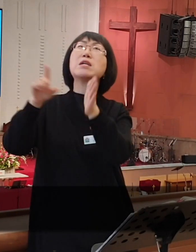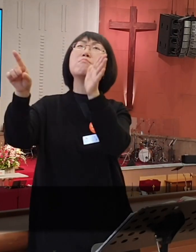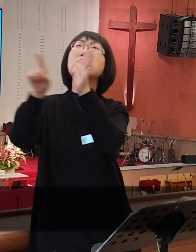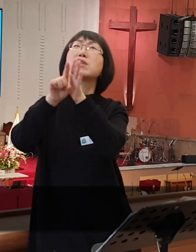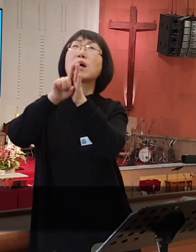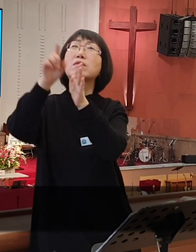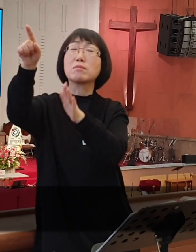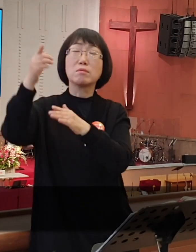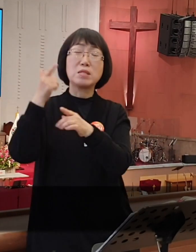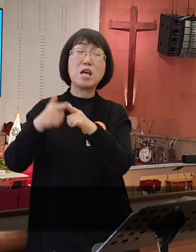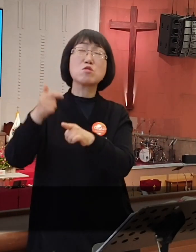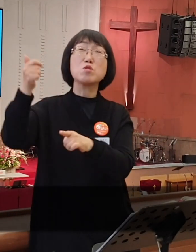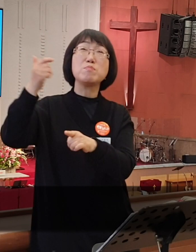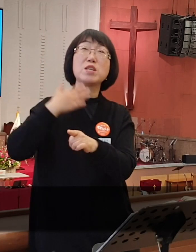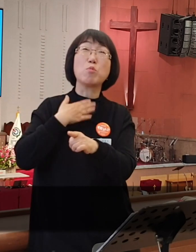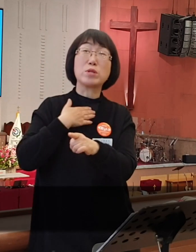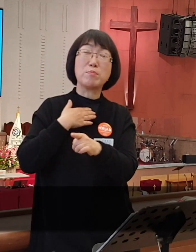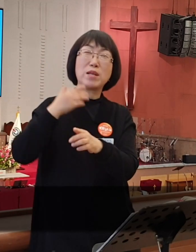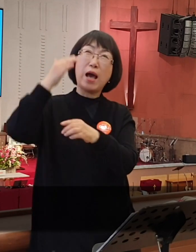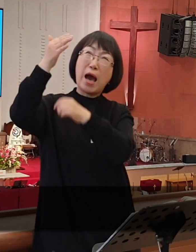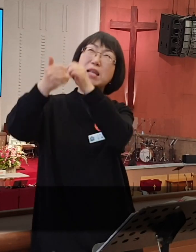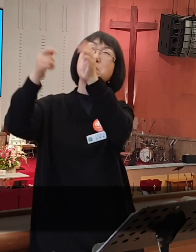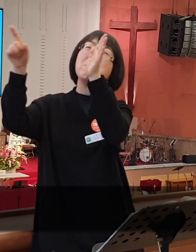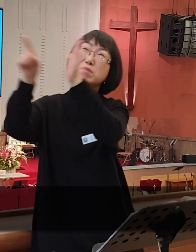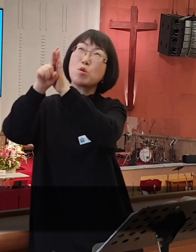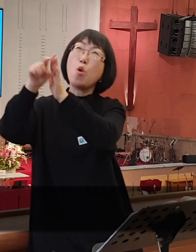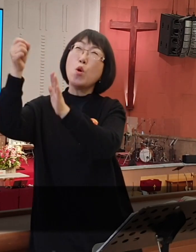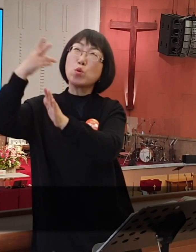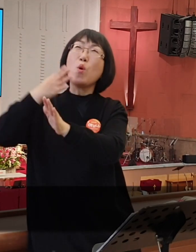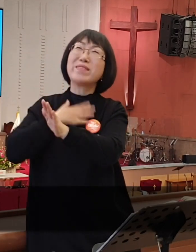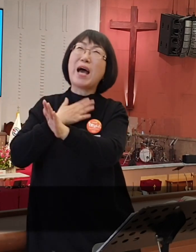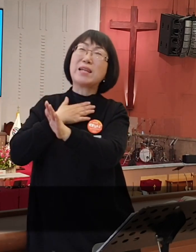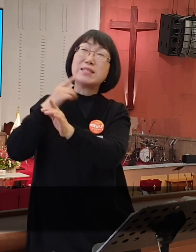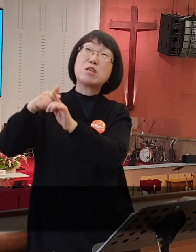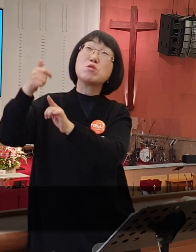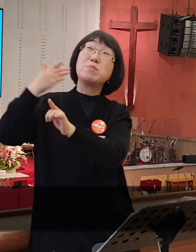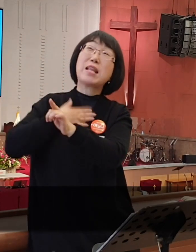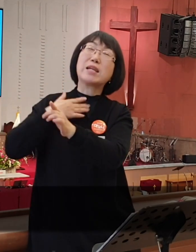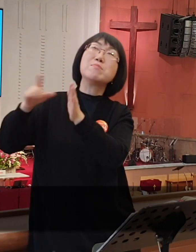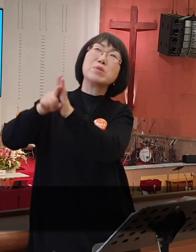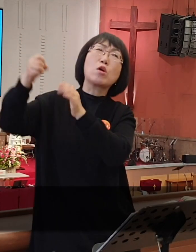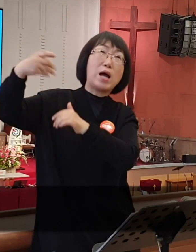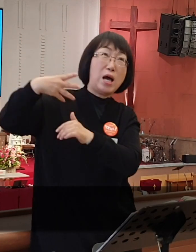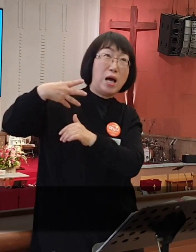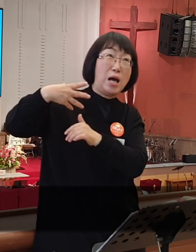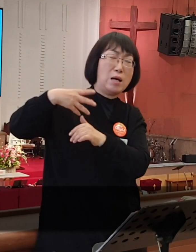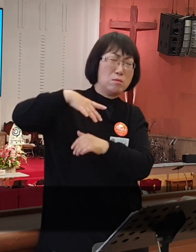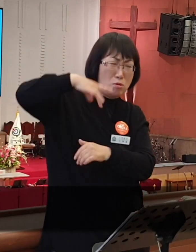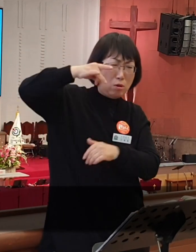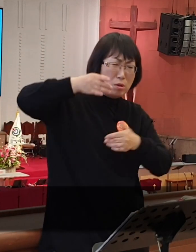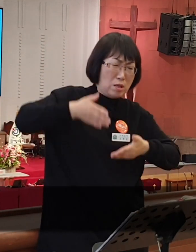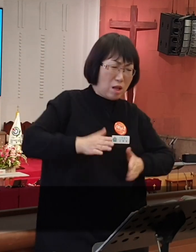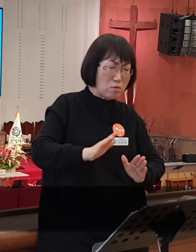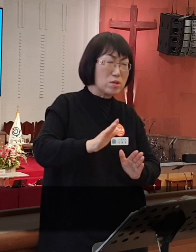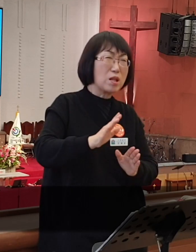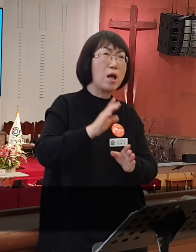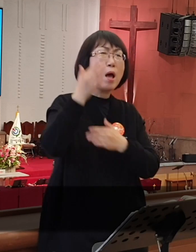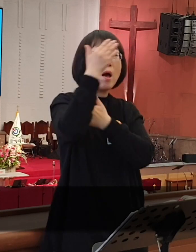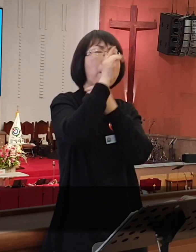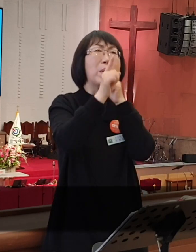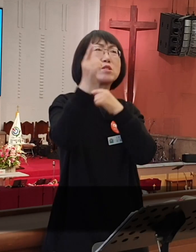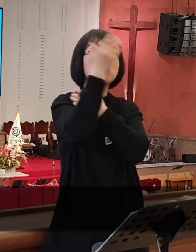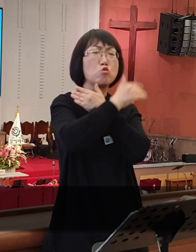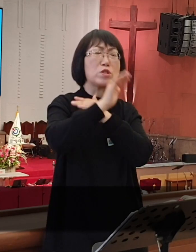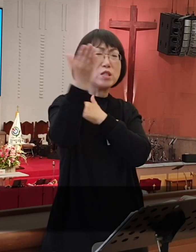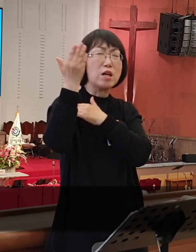누구시죠? 육신이 되신 말씀입니다. 태초에 하나님과 함께 계셨어요. 말씀이 그 육신이 되어 우리 가운데 이제